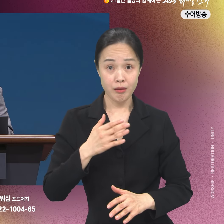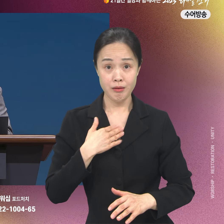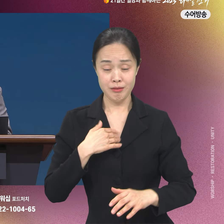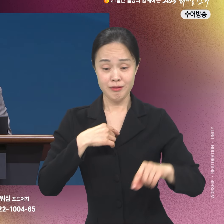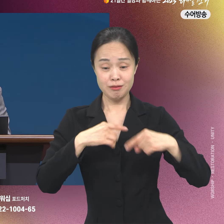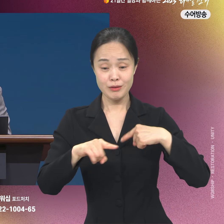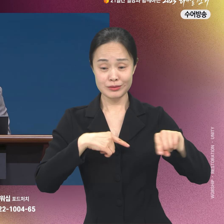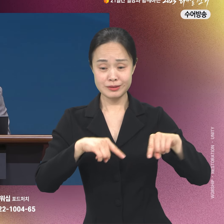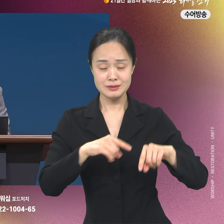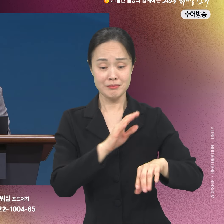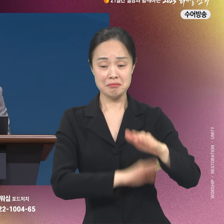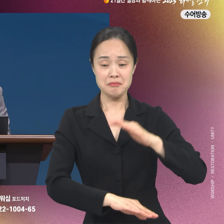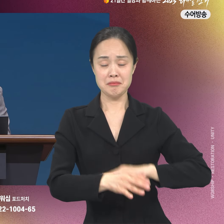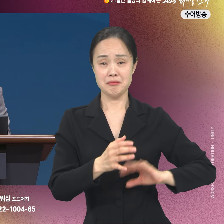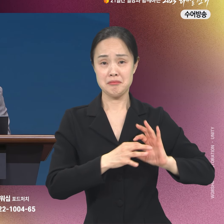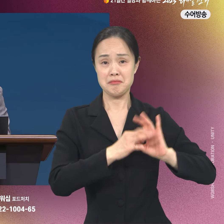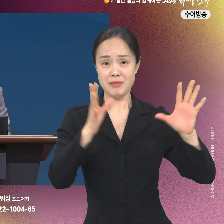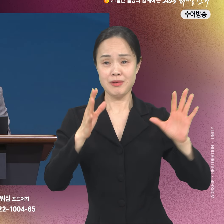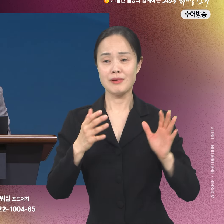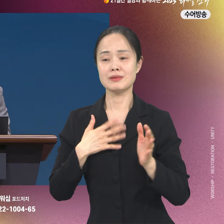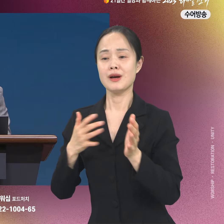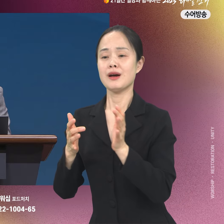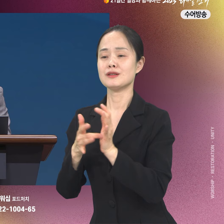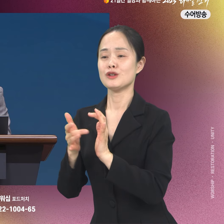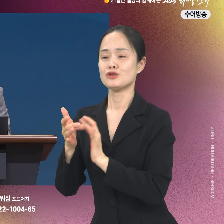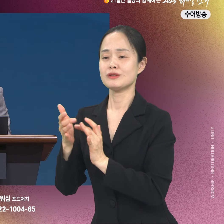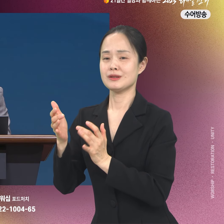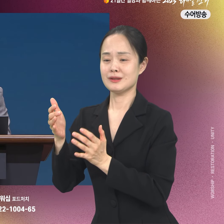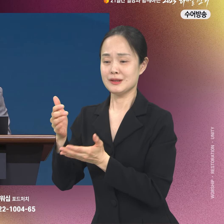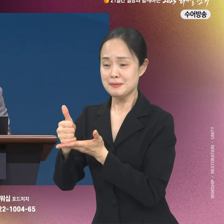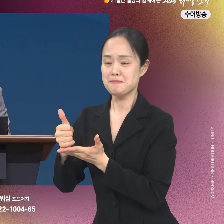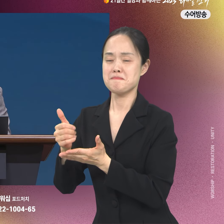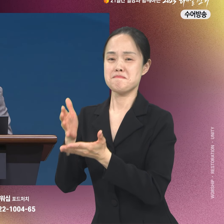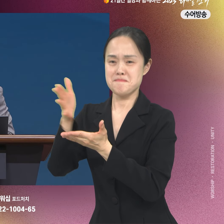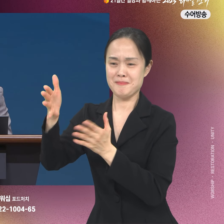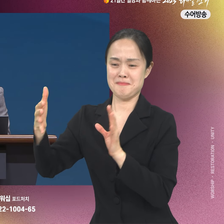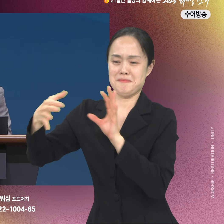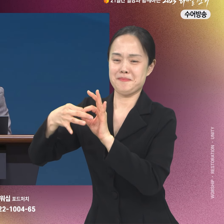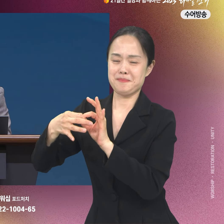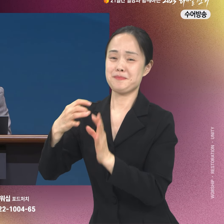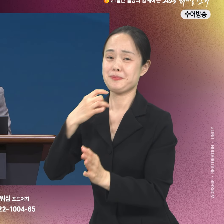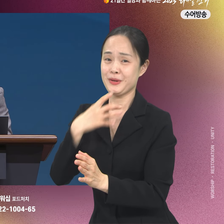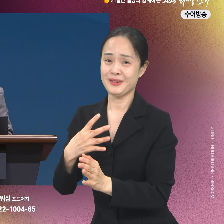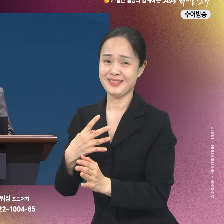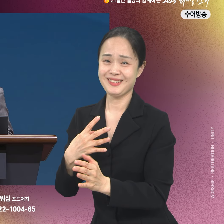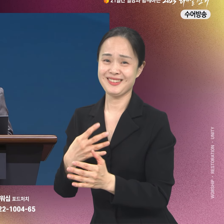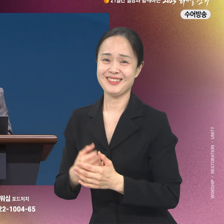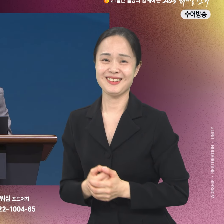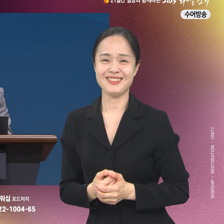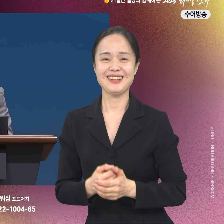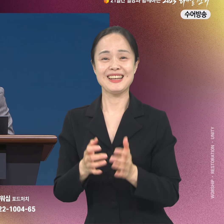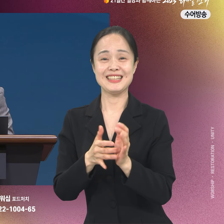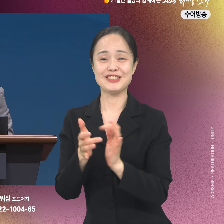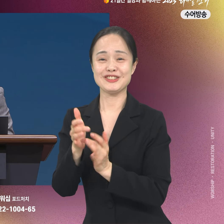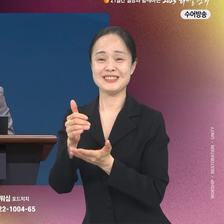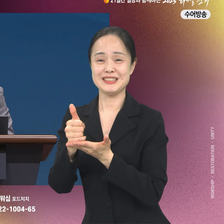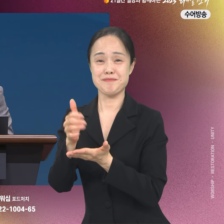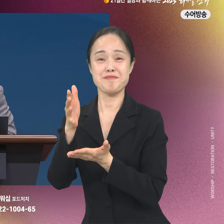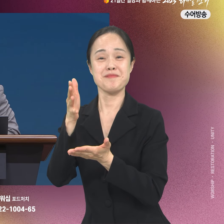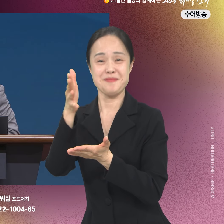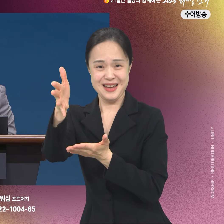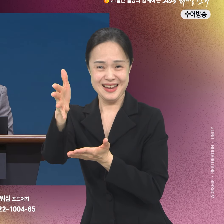영화를 홍보하기 위해서 그 기회가 돼서 나간 겁니다. 주변에 상의를 했더니 일반인들은 되게 많이